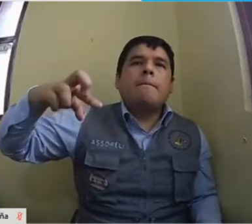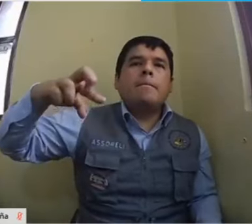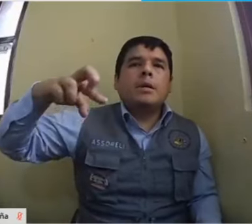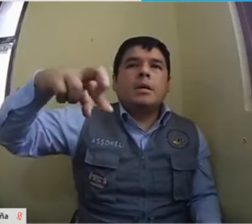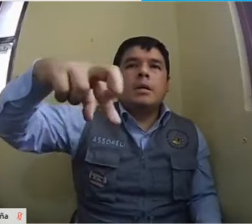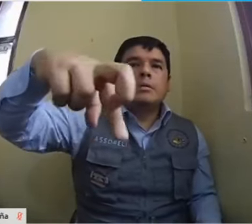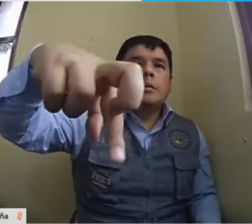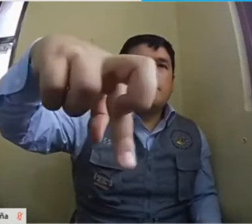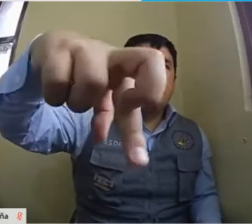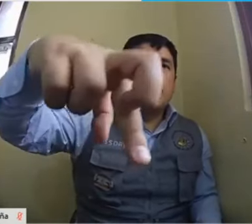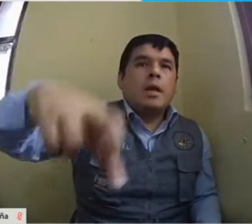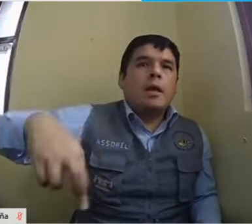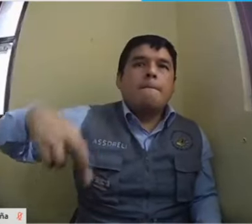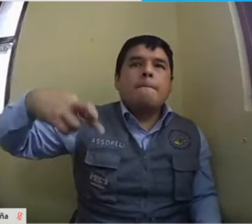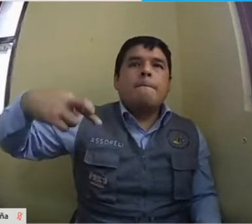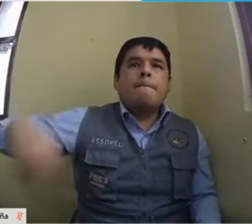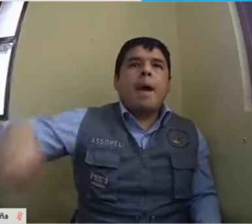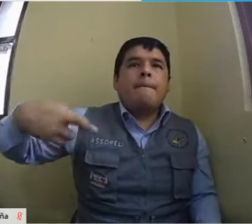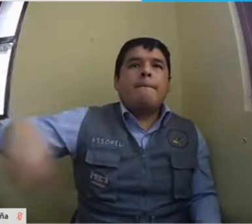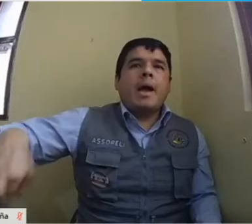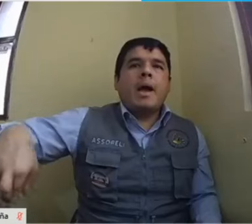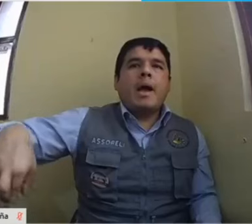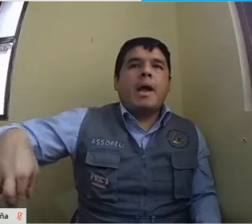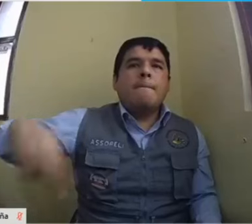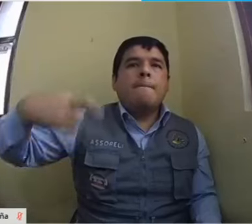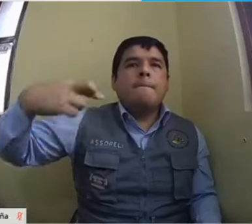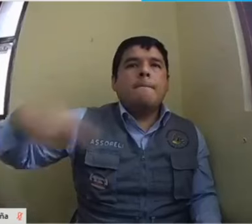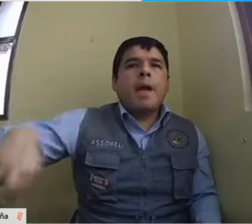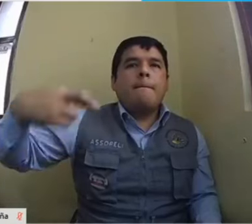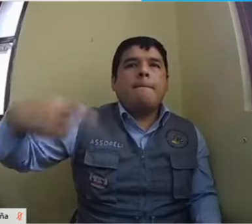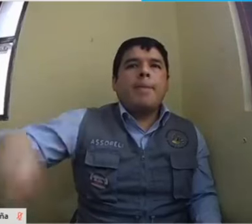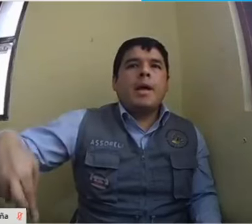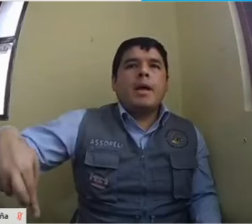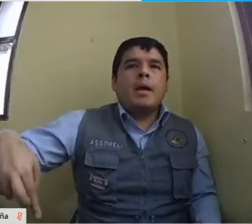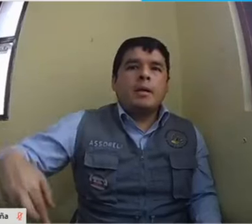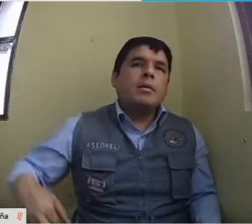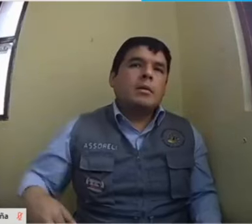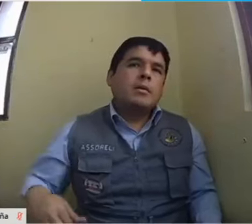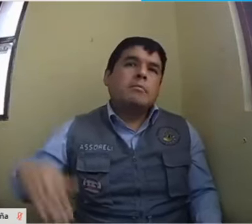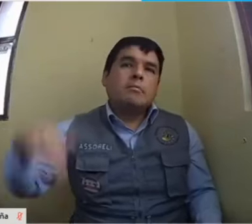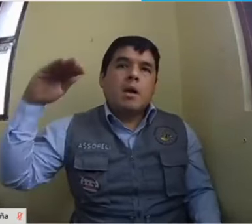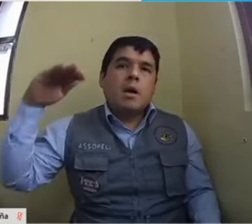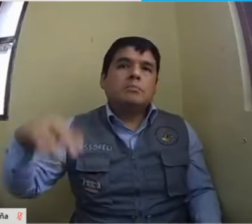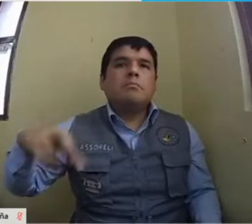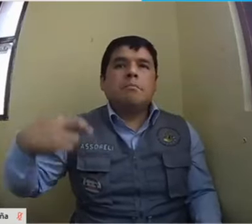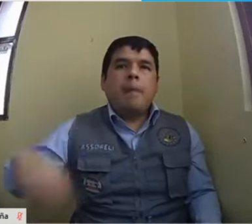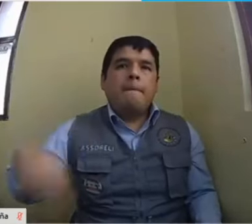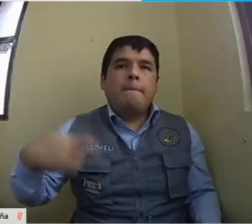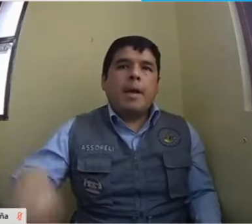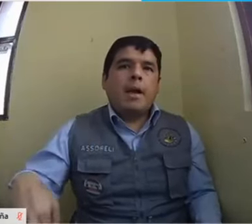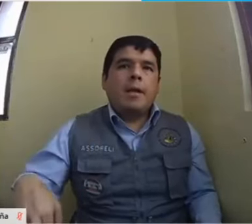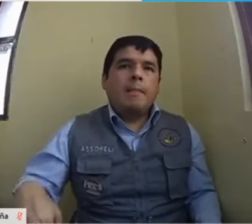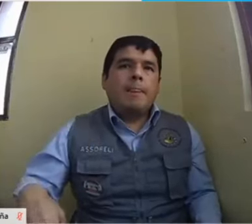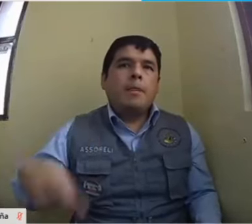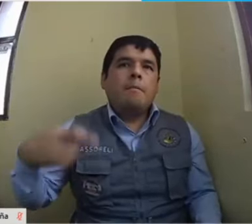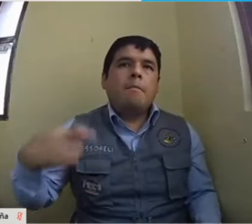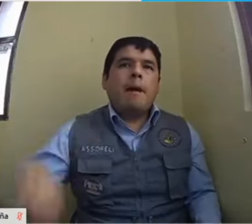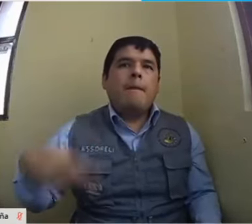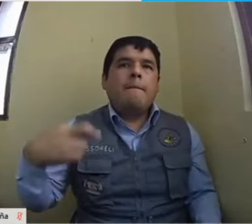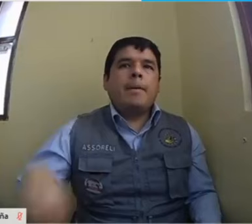Pero se usa más la P y se mueve un movimiento de la P. Es la seña que más se usa